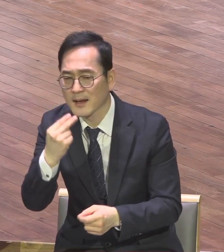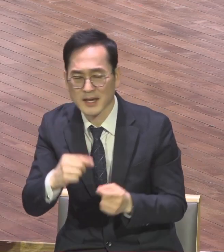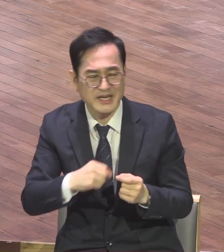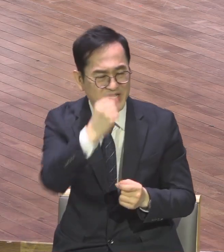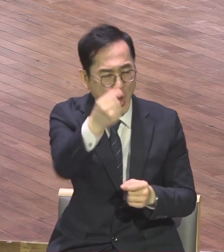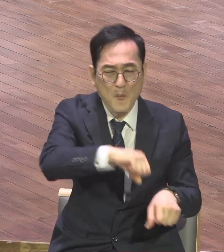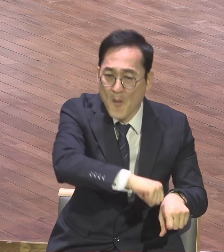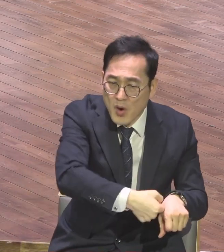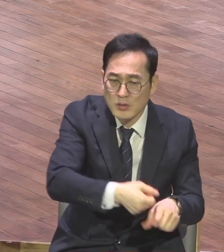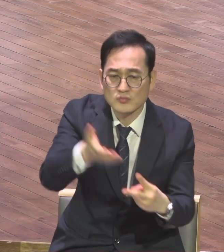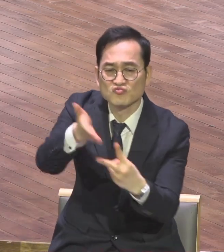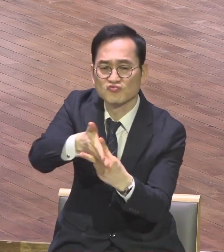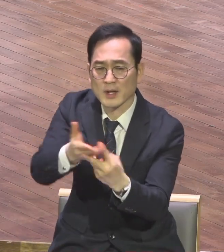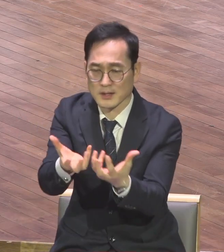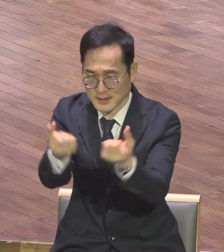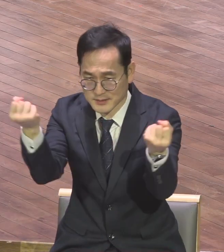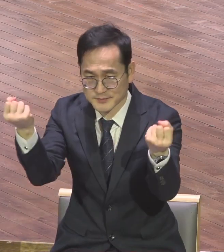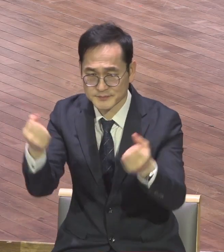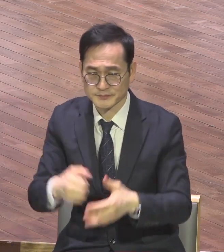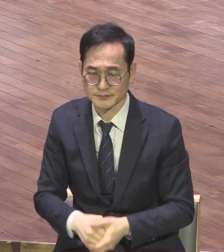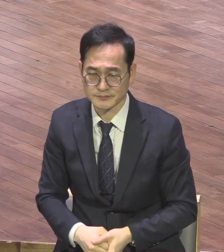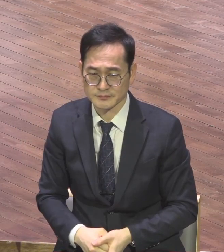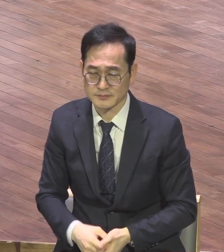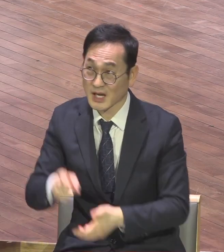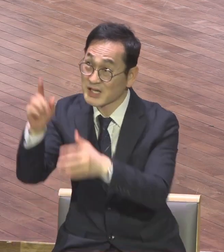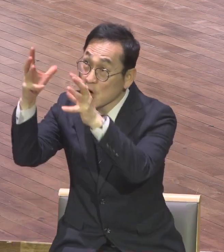영벌이냐 그렇게 바뀌어집니다.